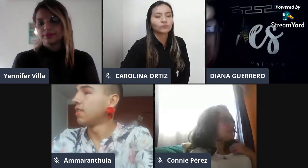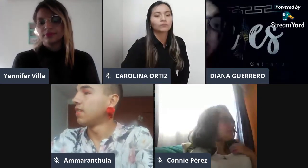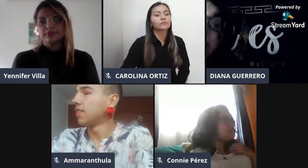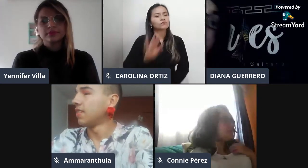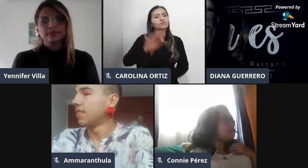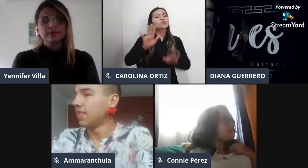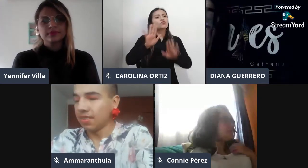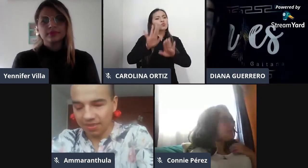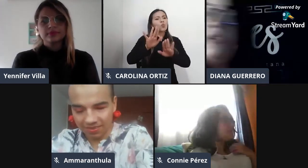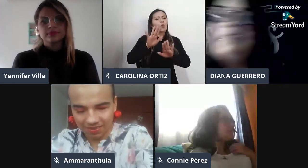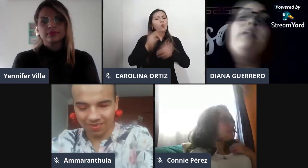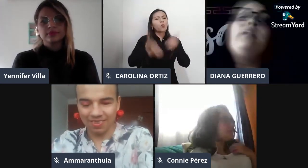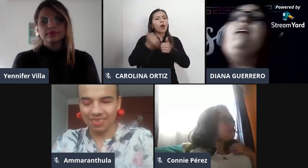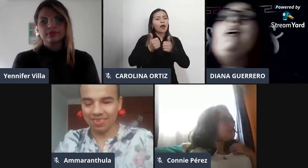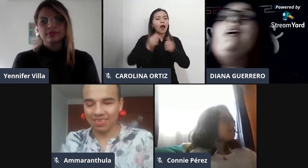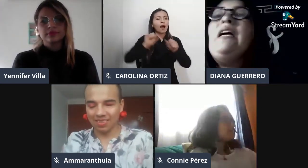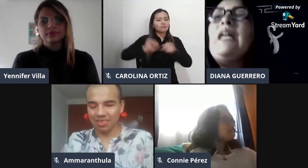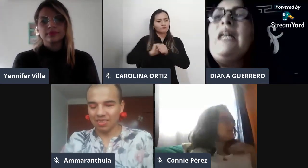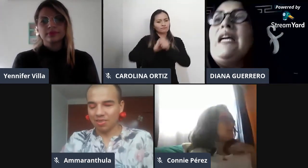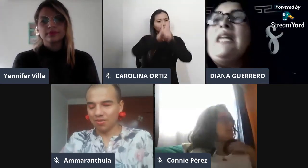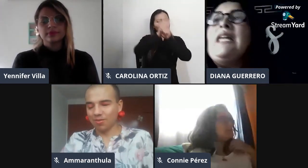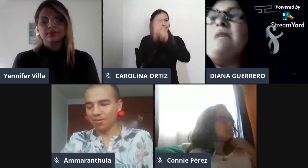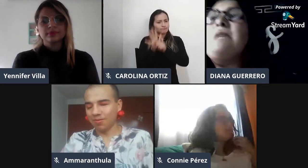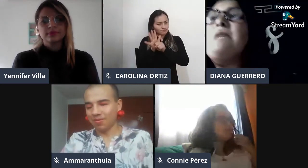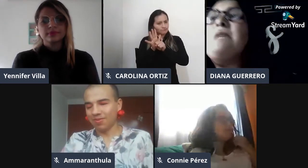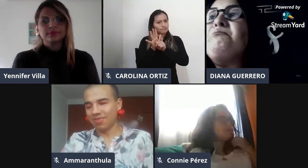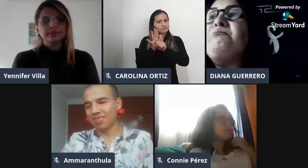y las vidas que no importan.